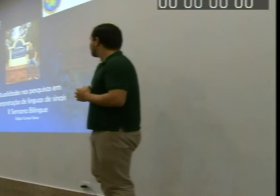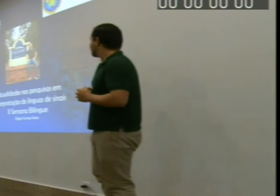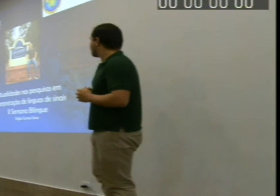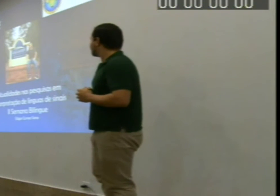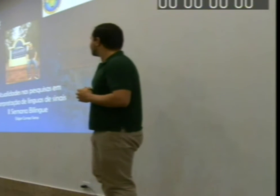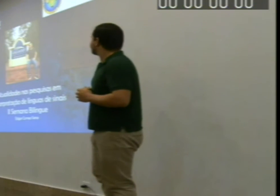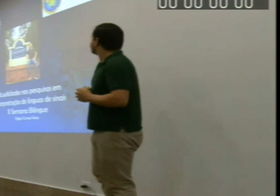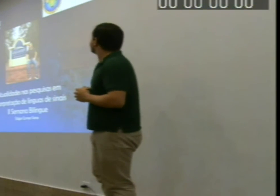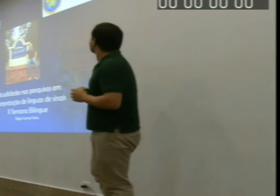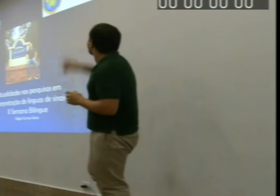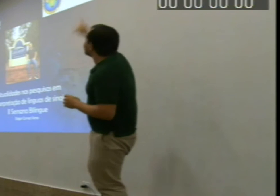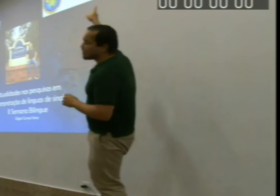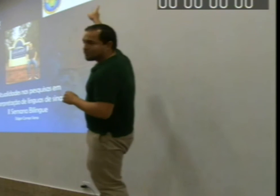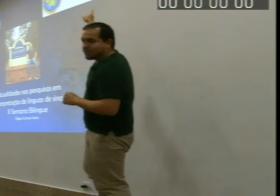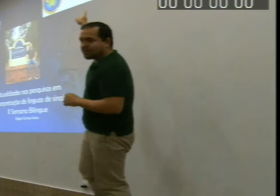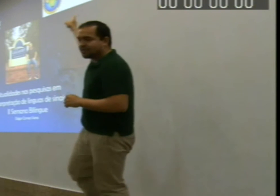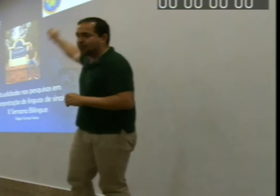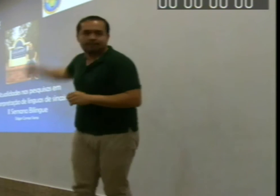passando